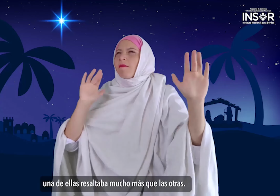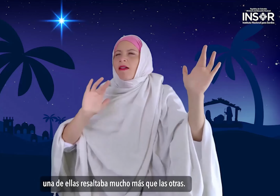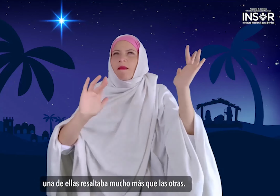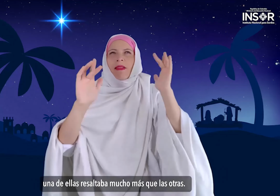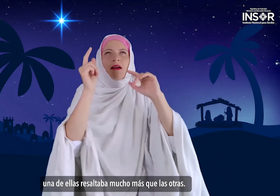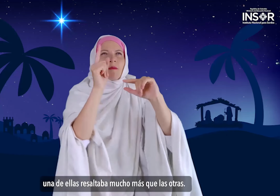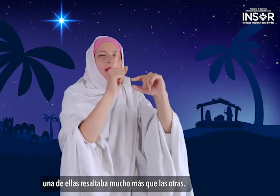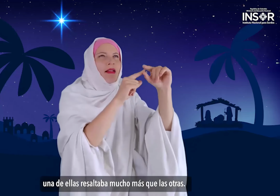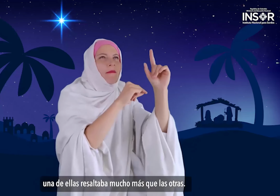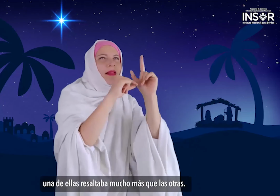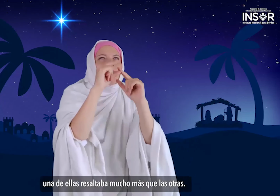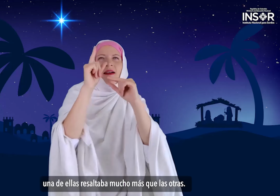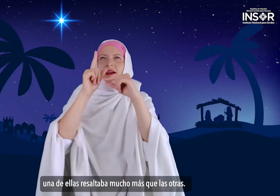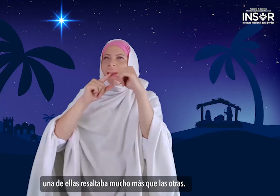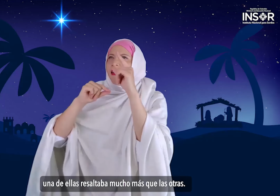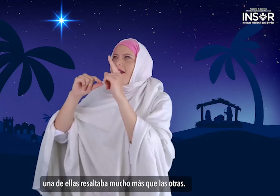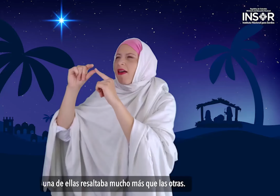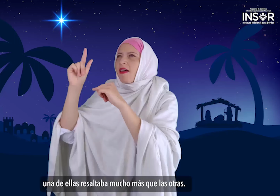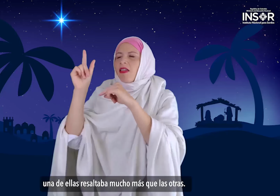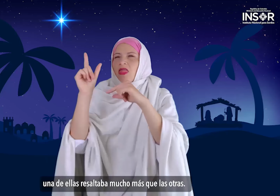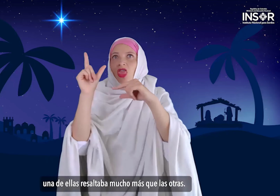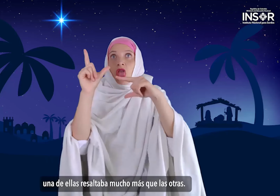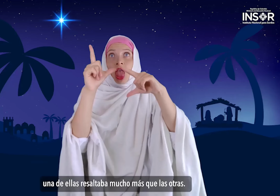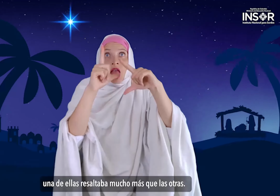ellas resaltaba mucho más que las otras.